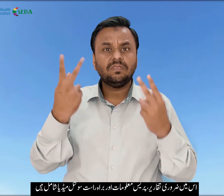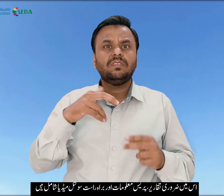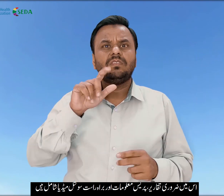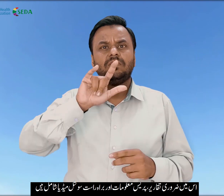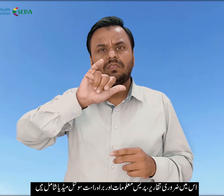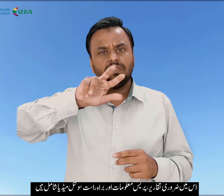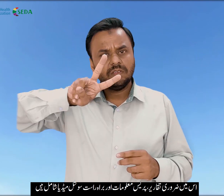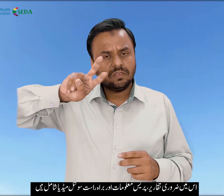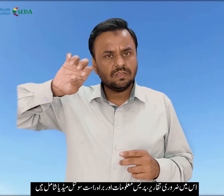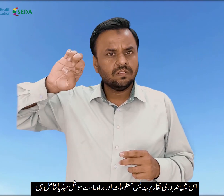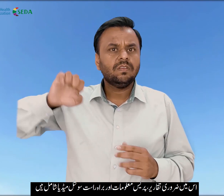ہیں۔